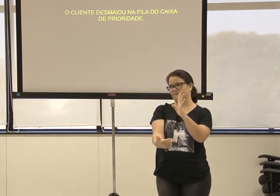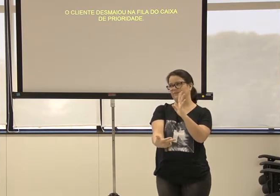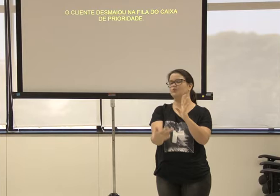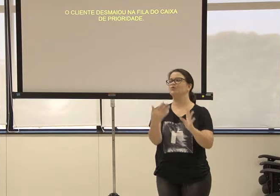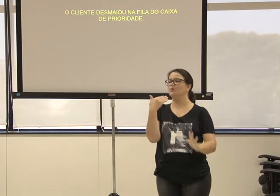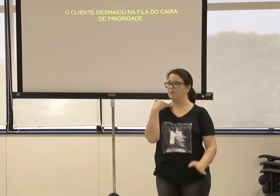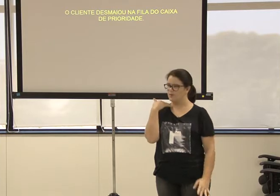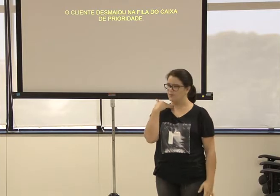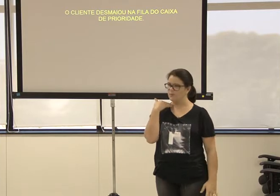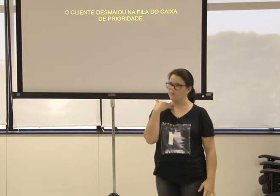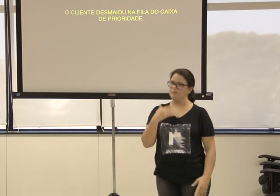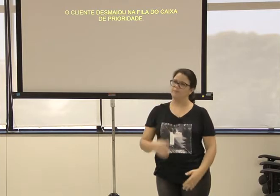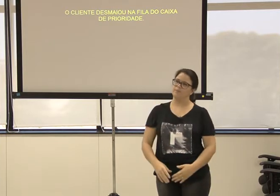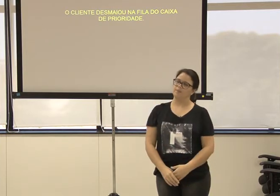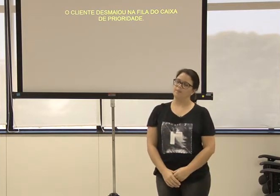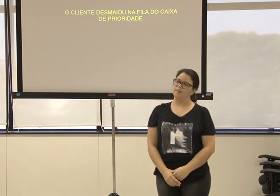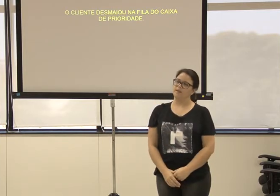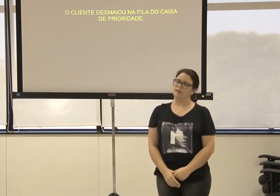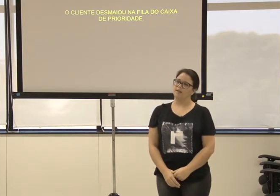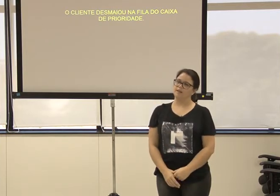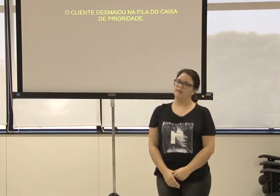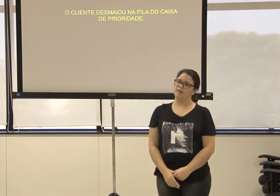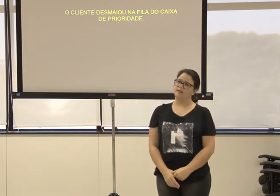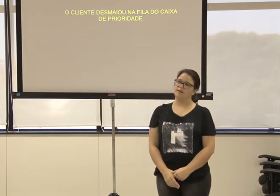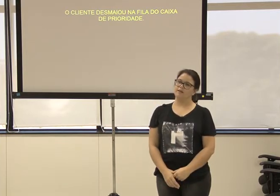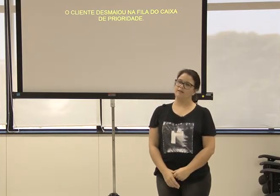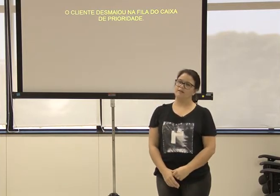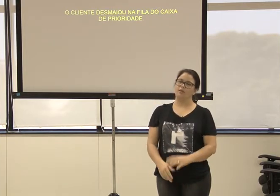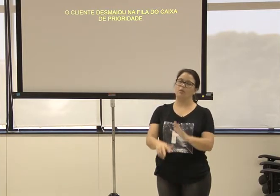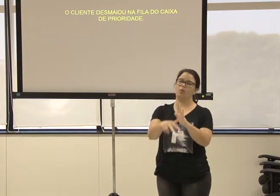Mas aí ele caiu ou ele desmaiou?